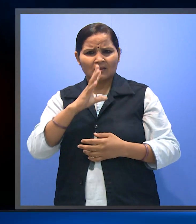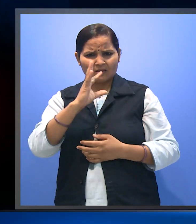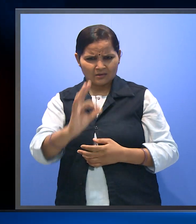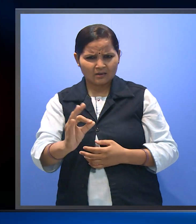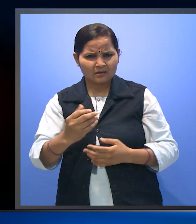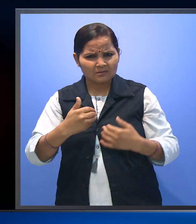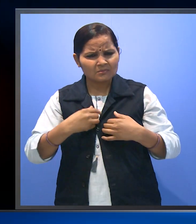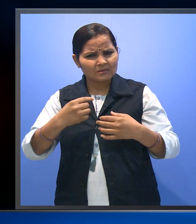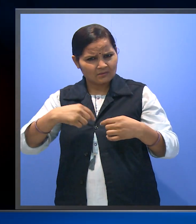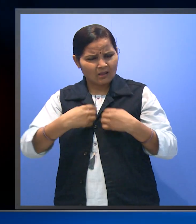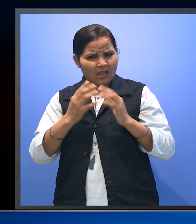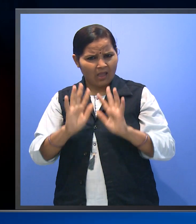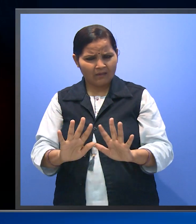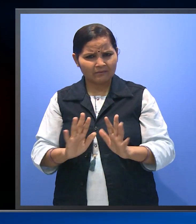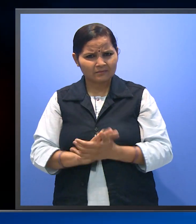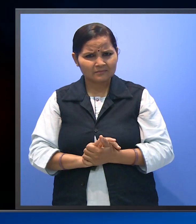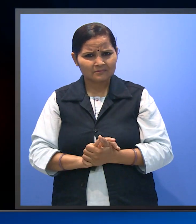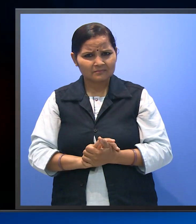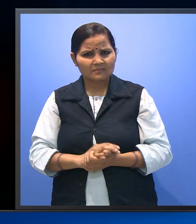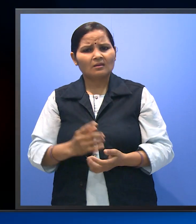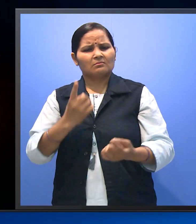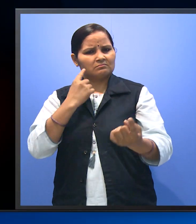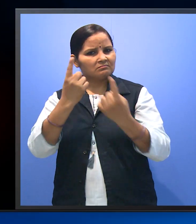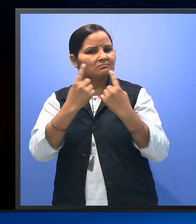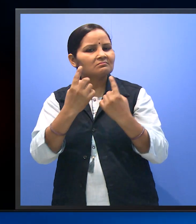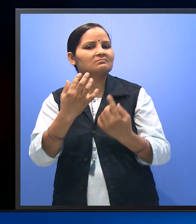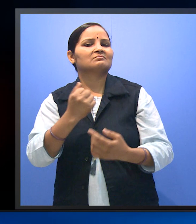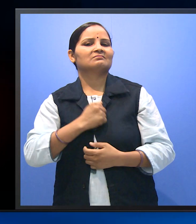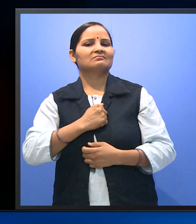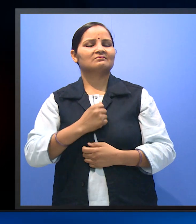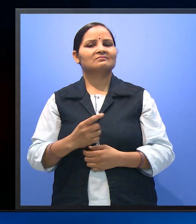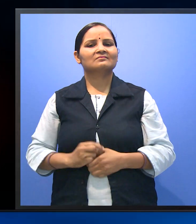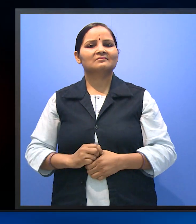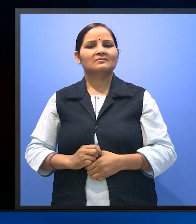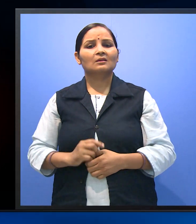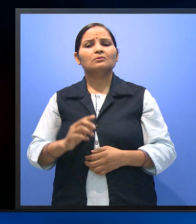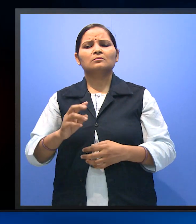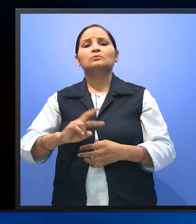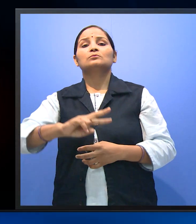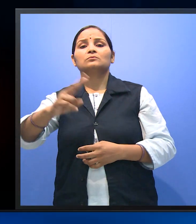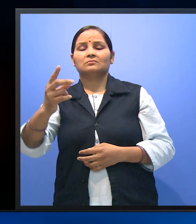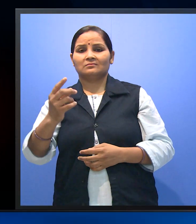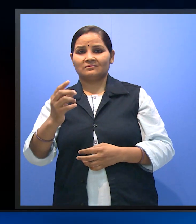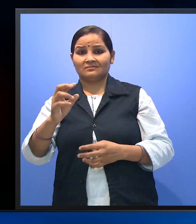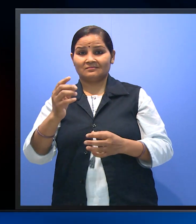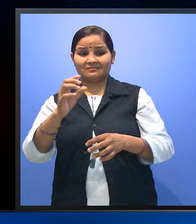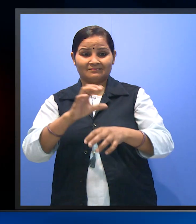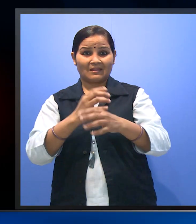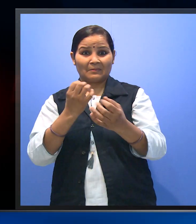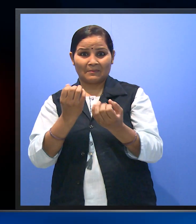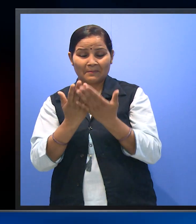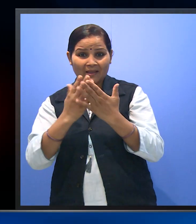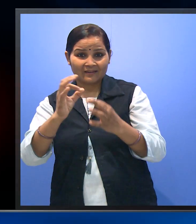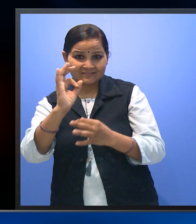सचमुच सर्वश्रेष्ठ हूं, ये मुझे देखना है। फिर उन्होंने विद्वानों को पूछा तो विद्वानों ने